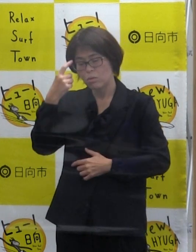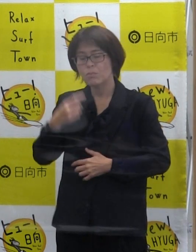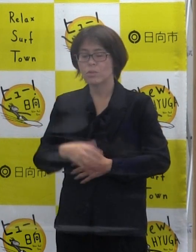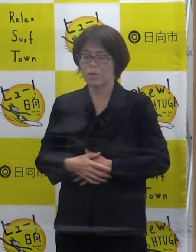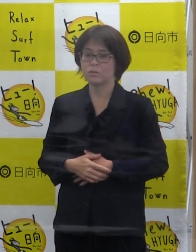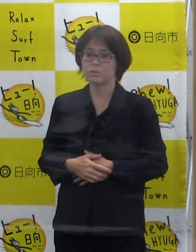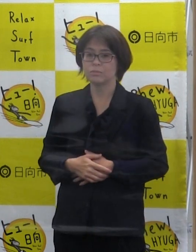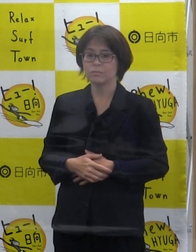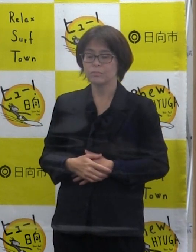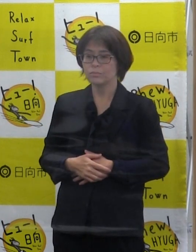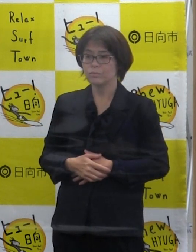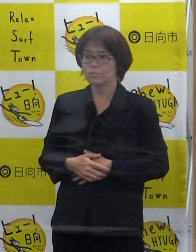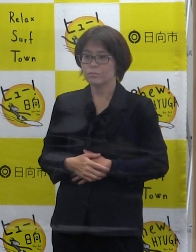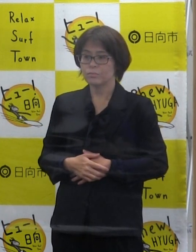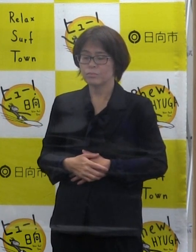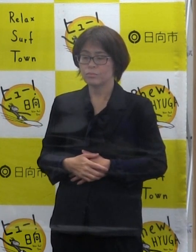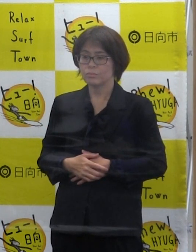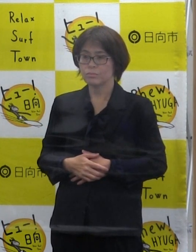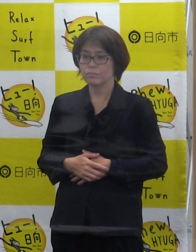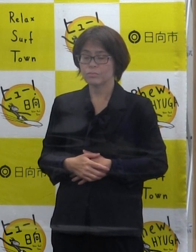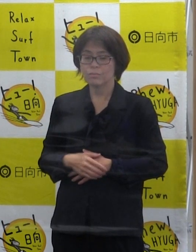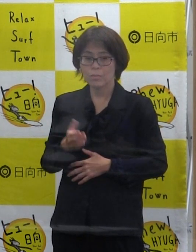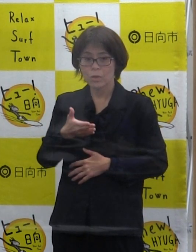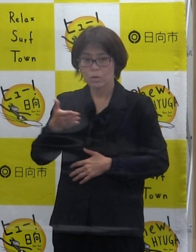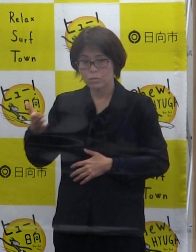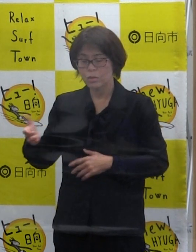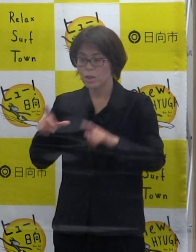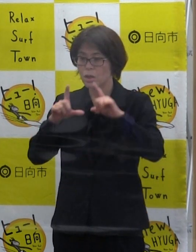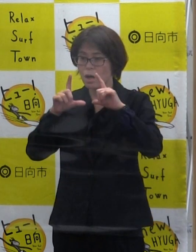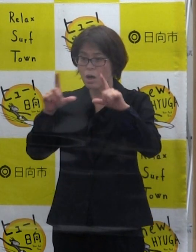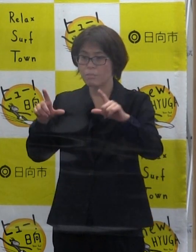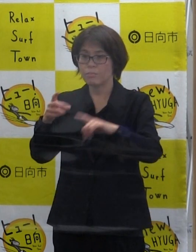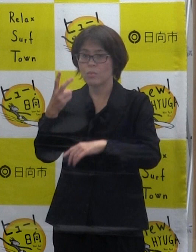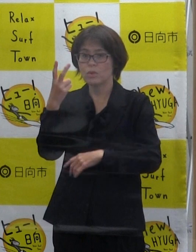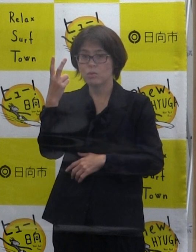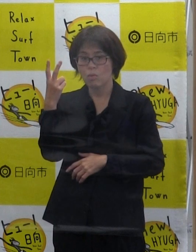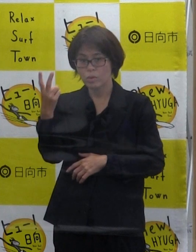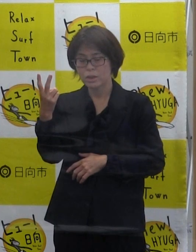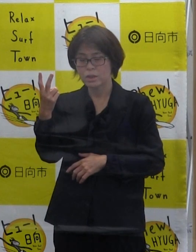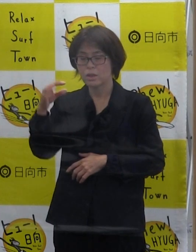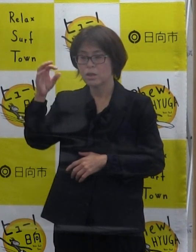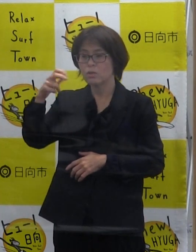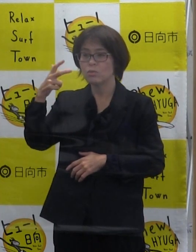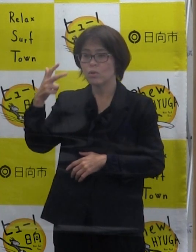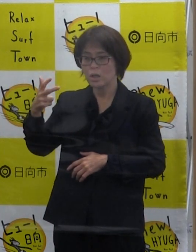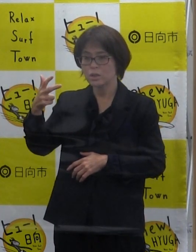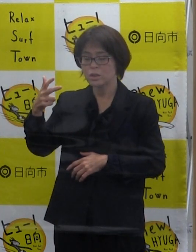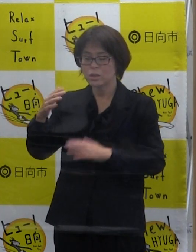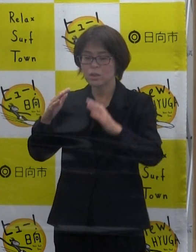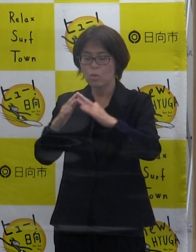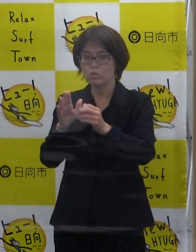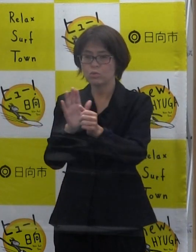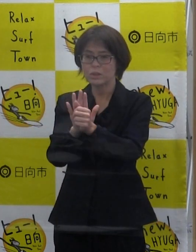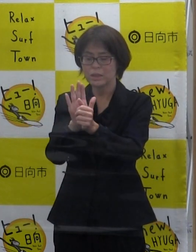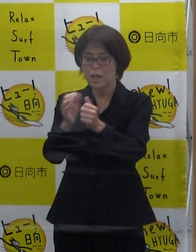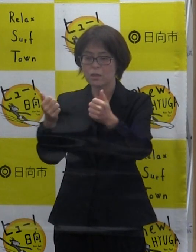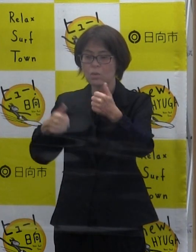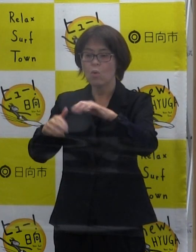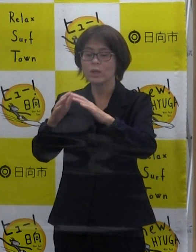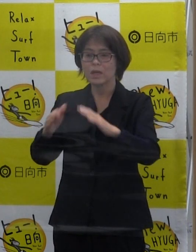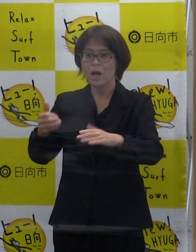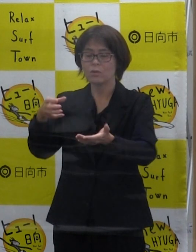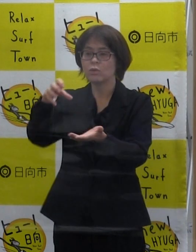えております。次に発表事項2、日向市居住支援協議会の設